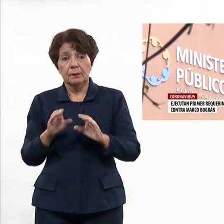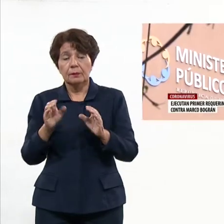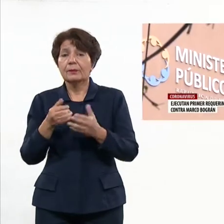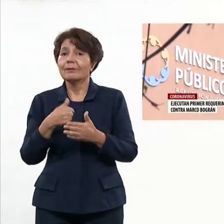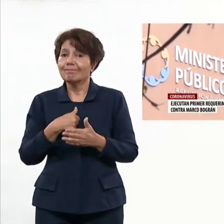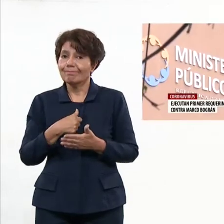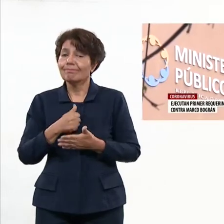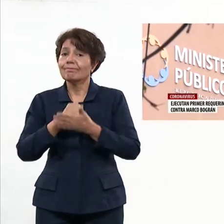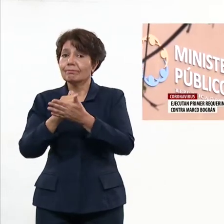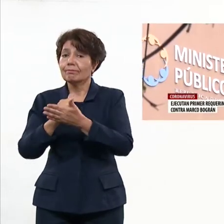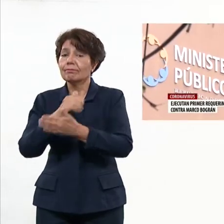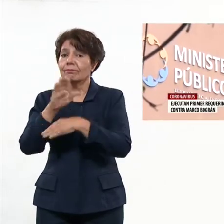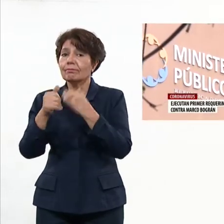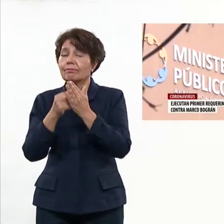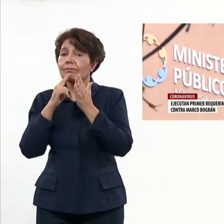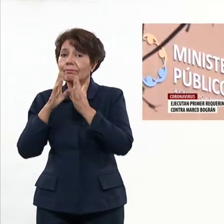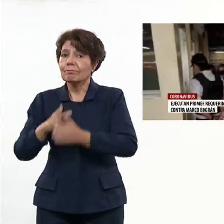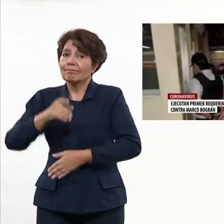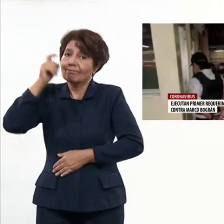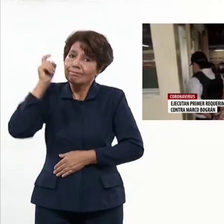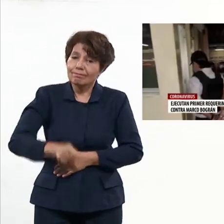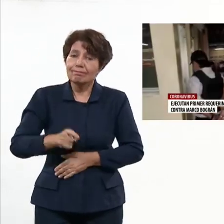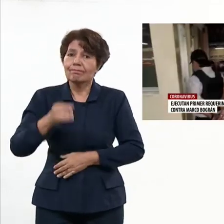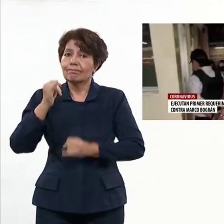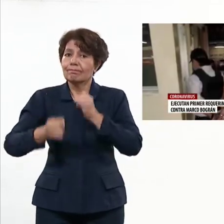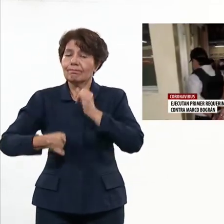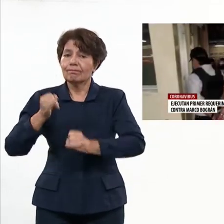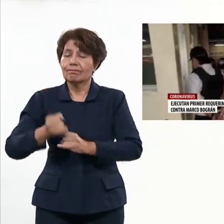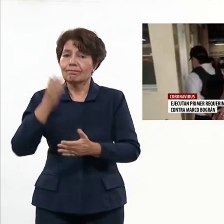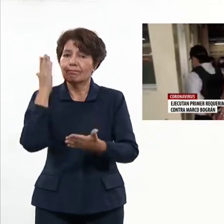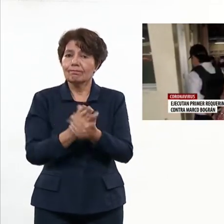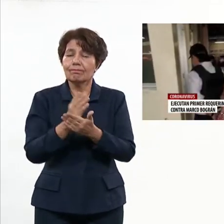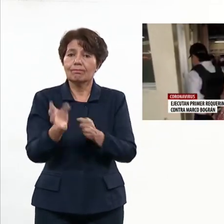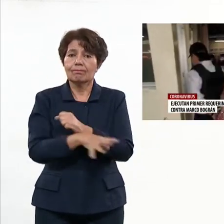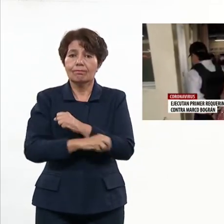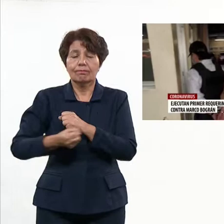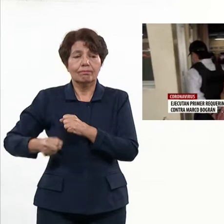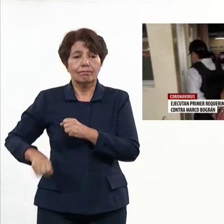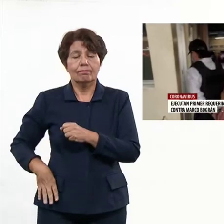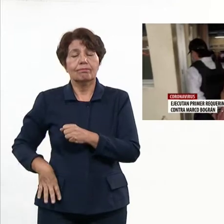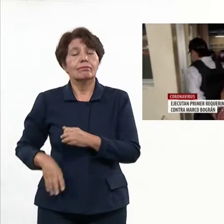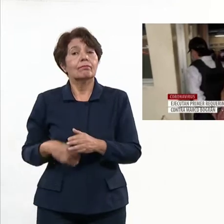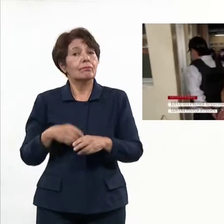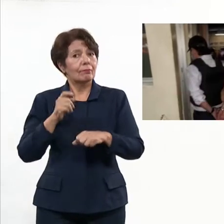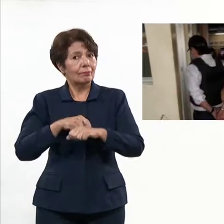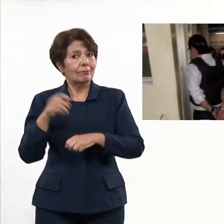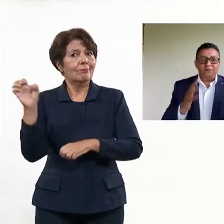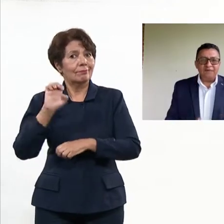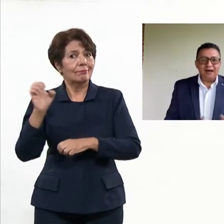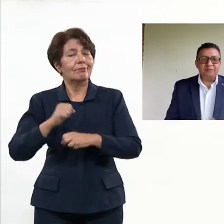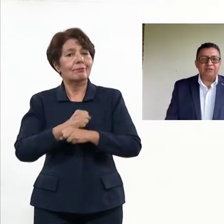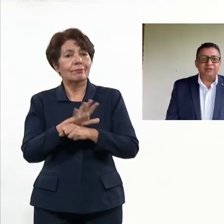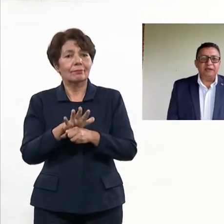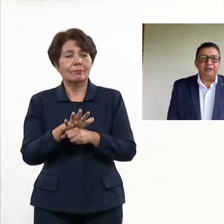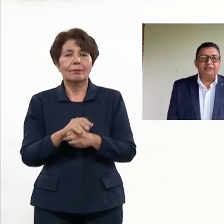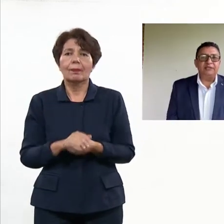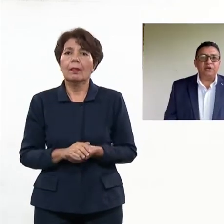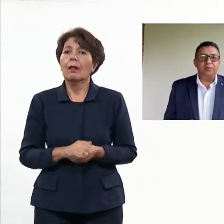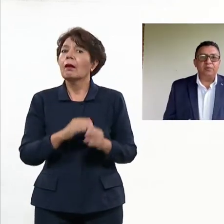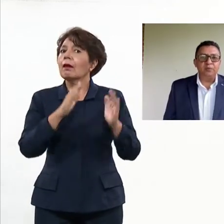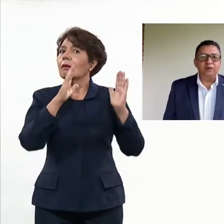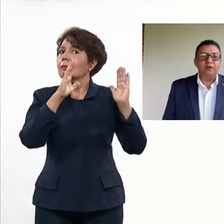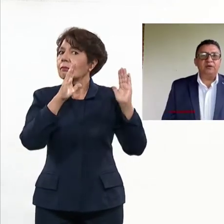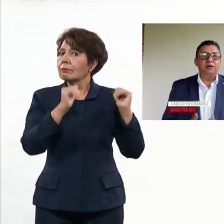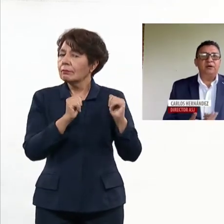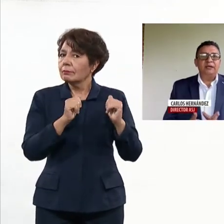pueblo hondureño que exige justicia ante las irregularidades en medio de una emergencia sanitaria confiamos que el